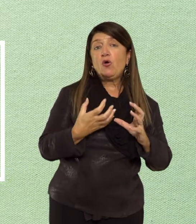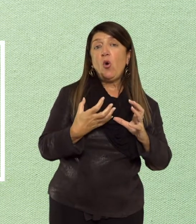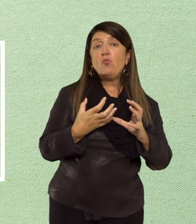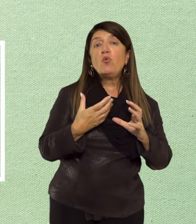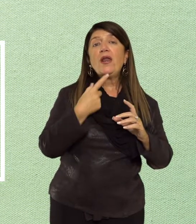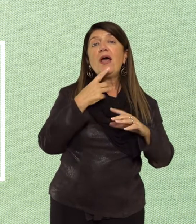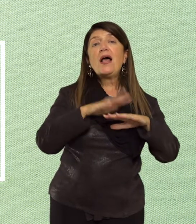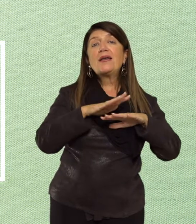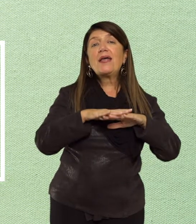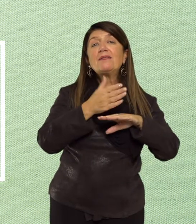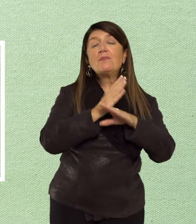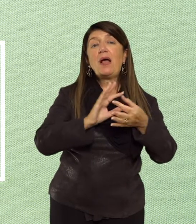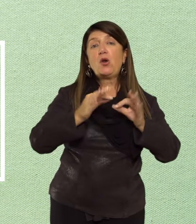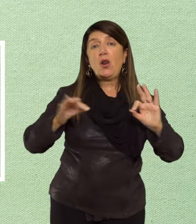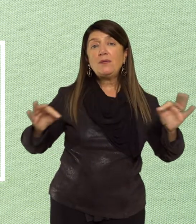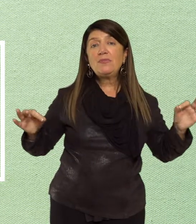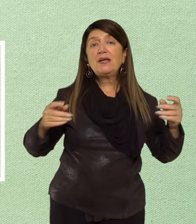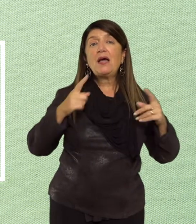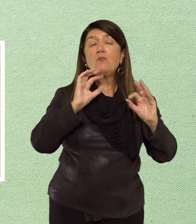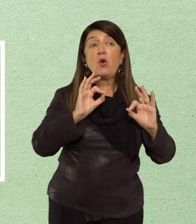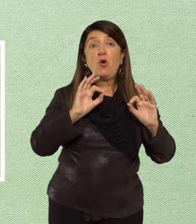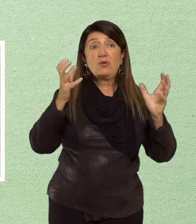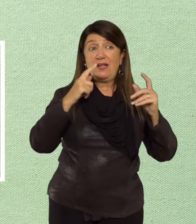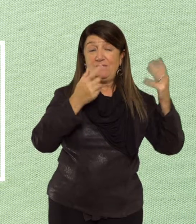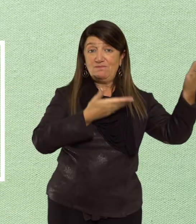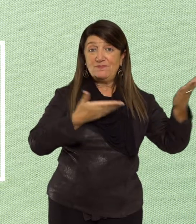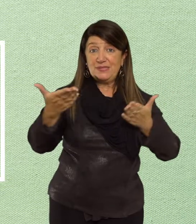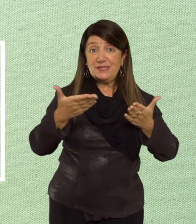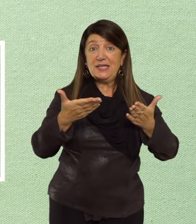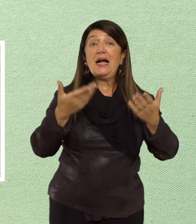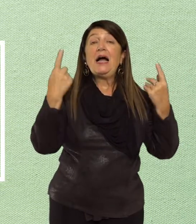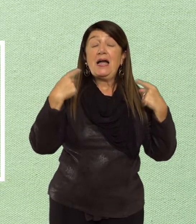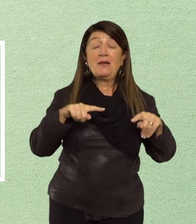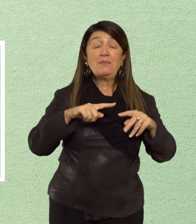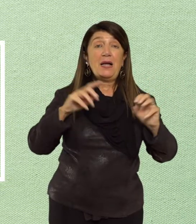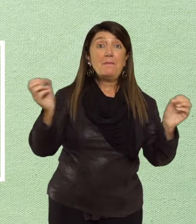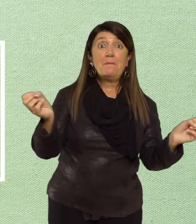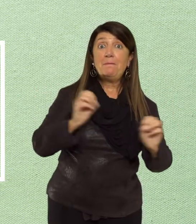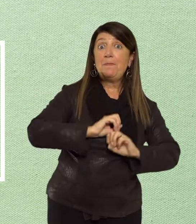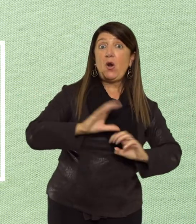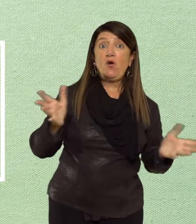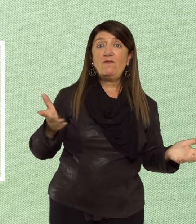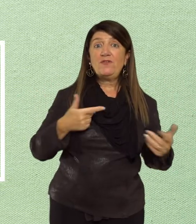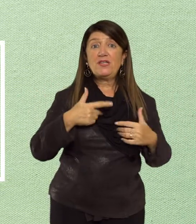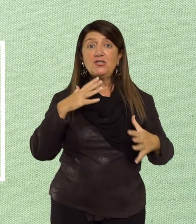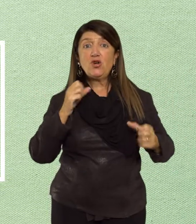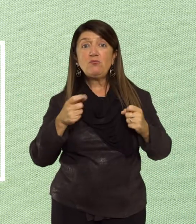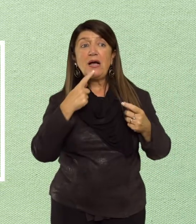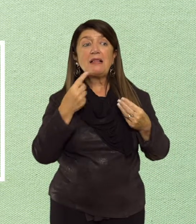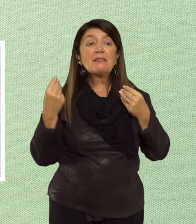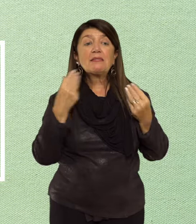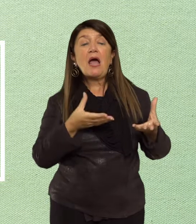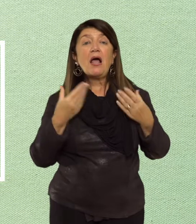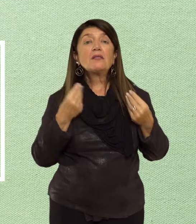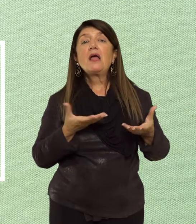paralimpica essere invitata in trasmissioni di livello nazionale. Questa improvvisa notorietà, cosa ti sta lasciando? Cosa